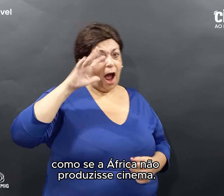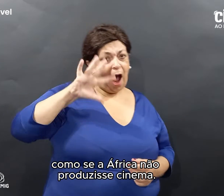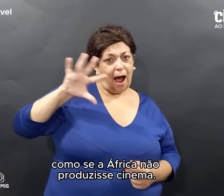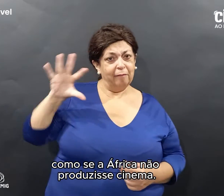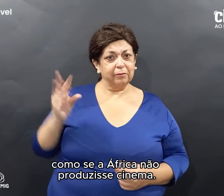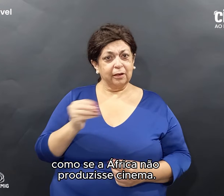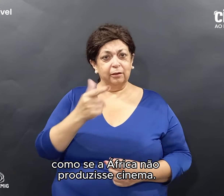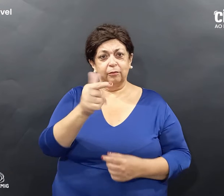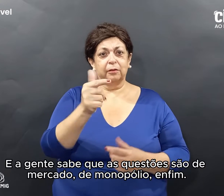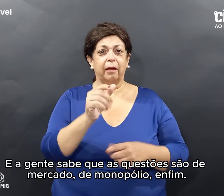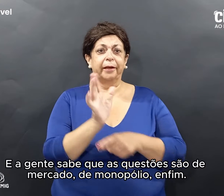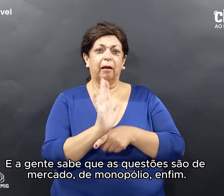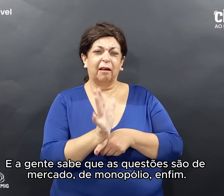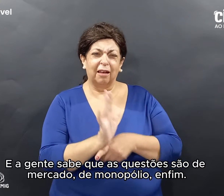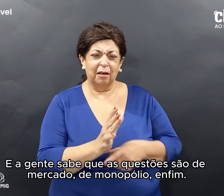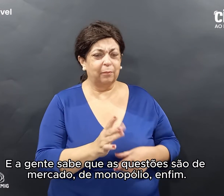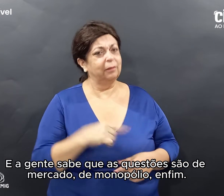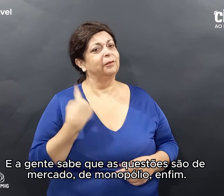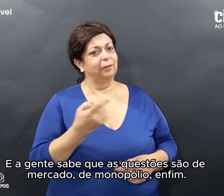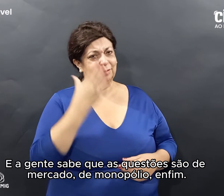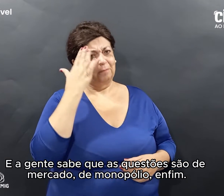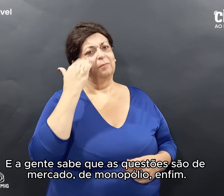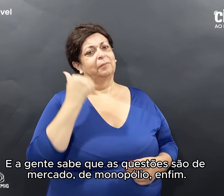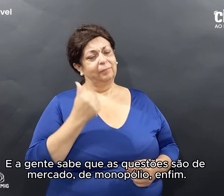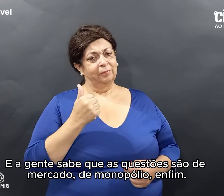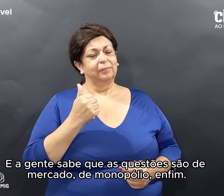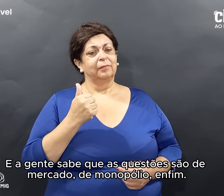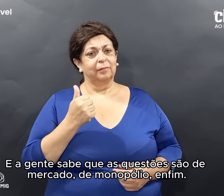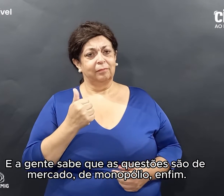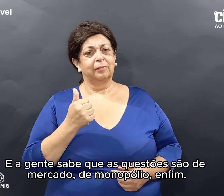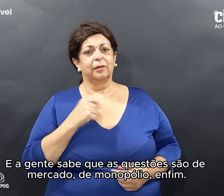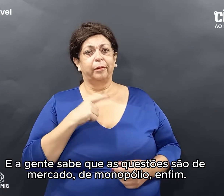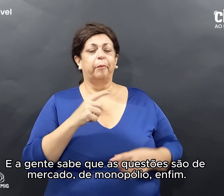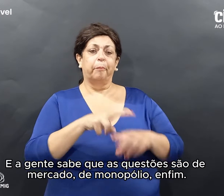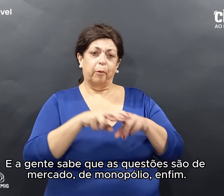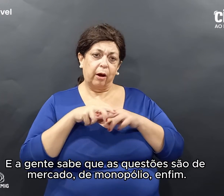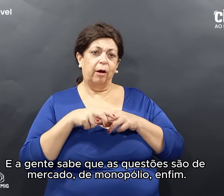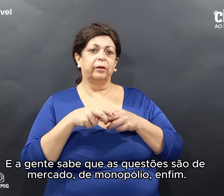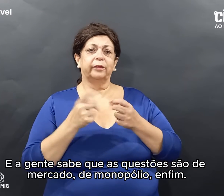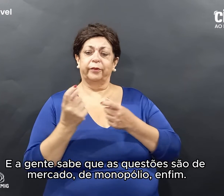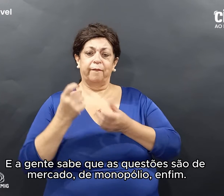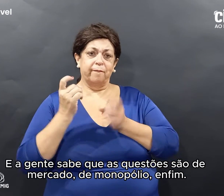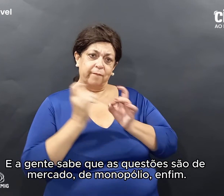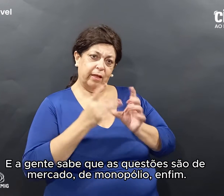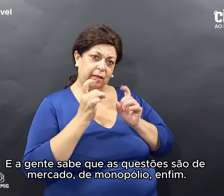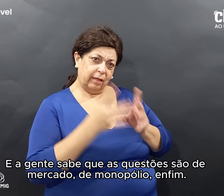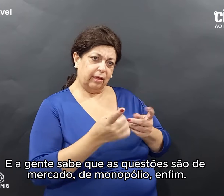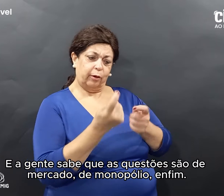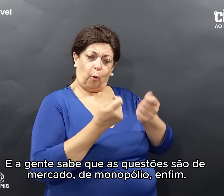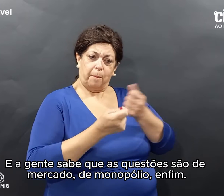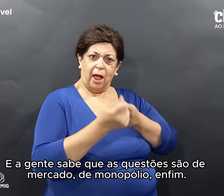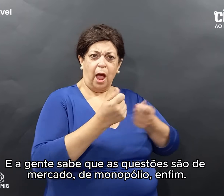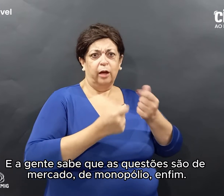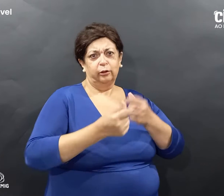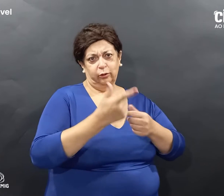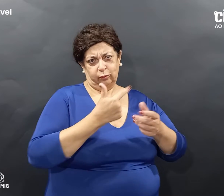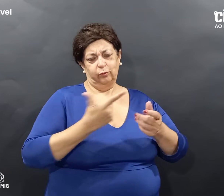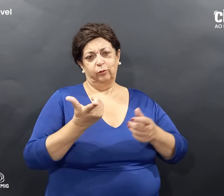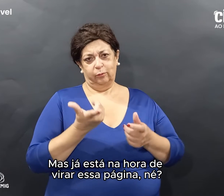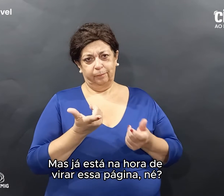produzisse cinema, né? E a gente sabe que as questões são de mercado, né, de monopólio,